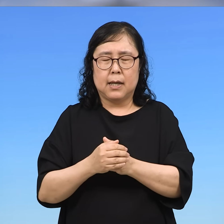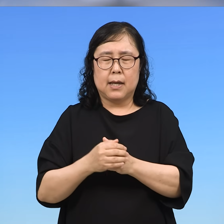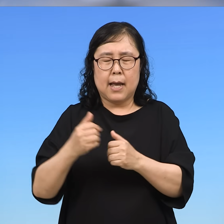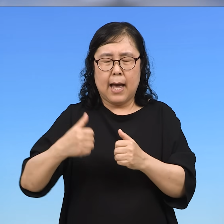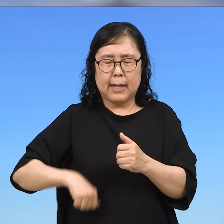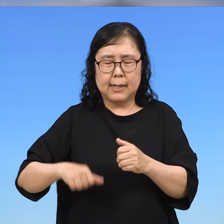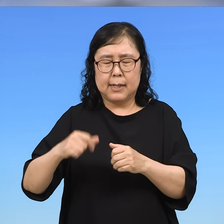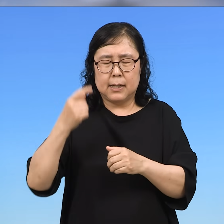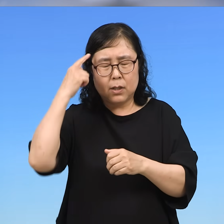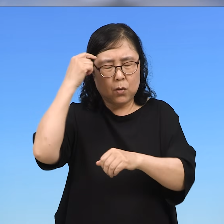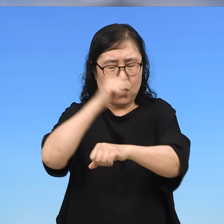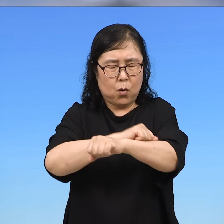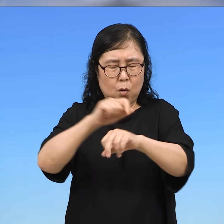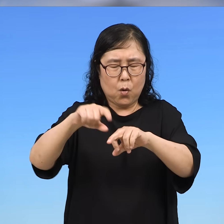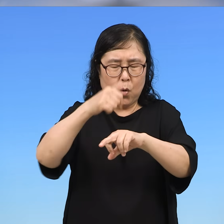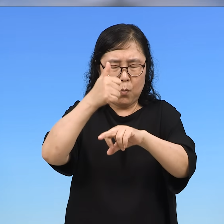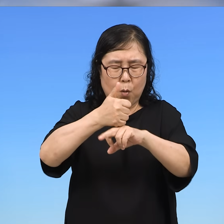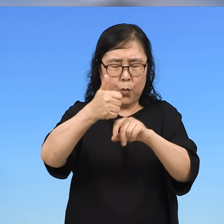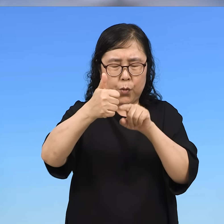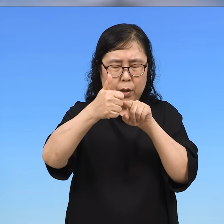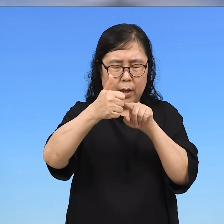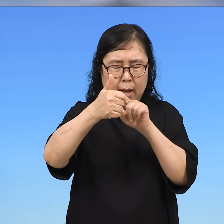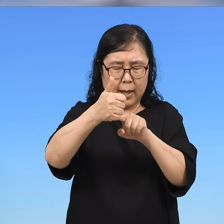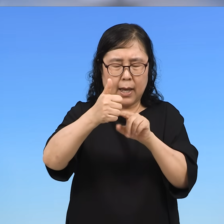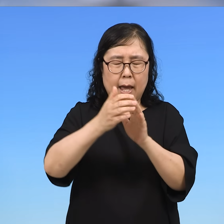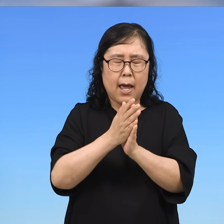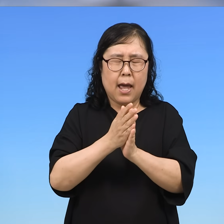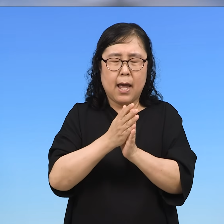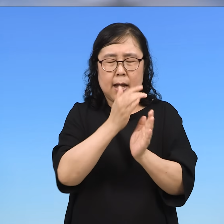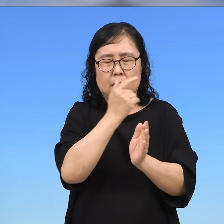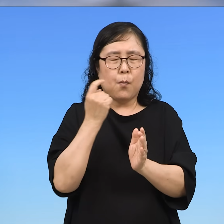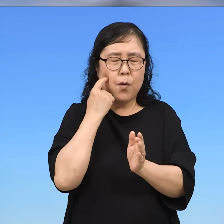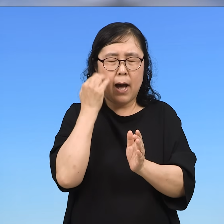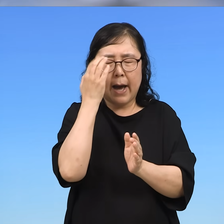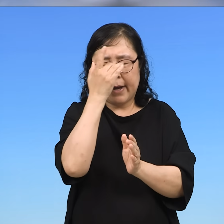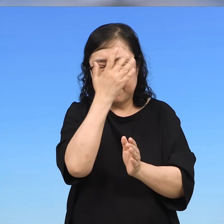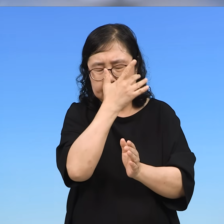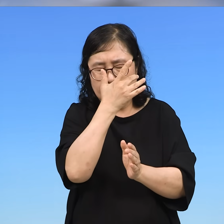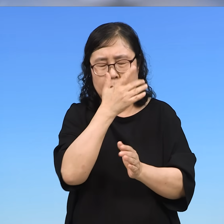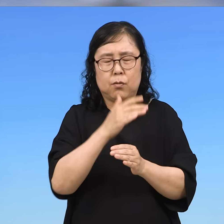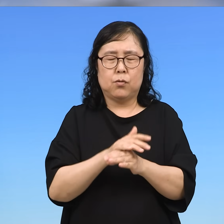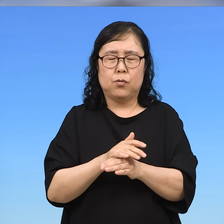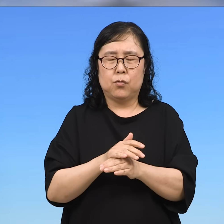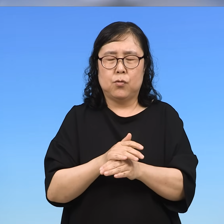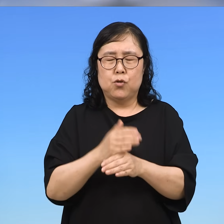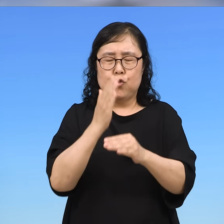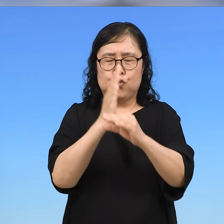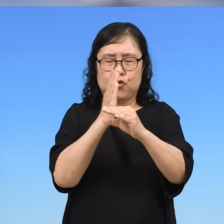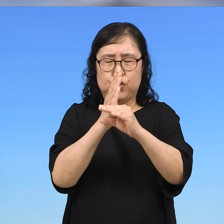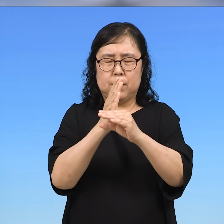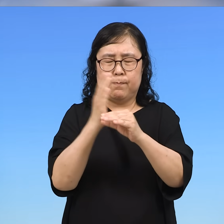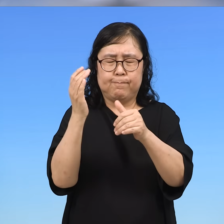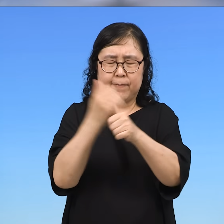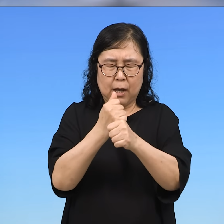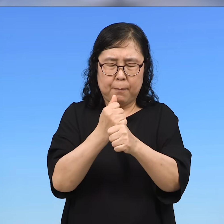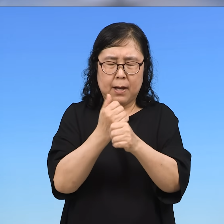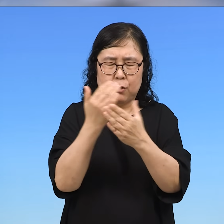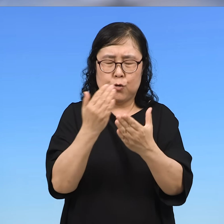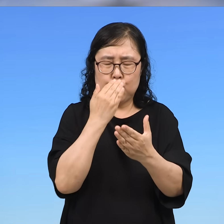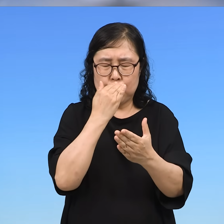솔로몬에게 참 너무나 아름다운 치우치지 않는 균형을 가르칠 수 있는